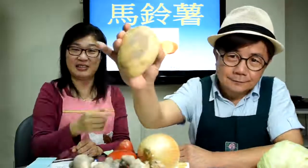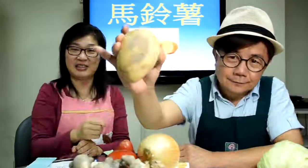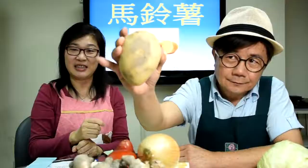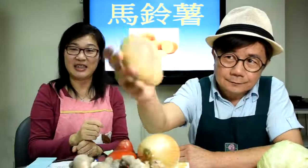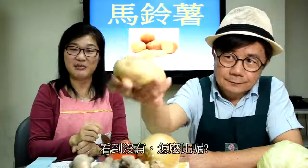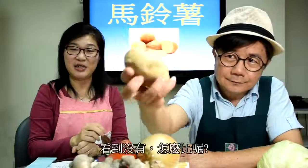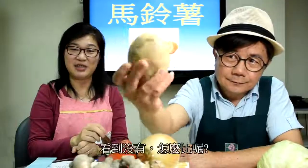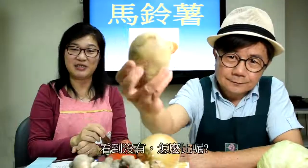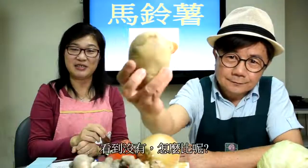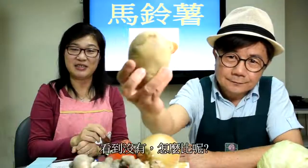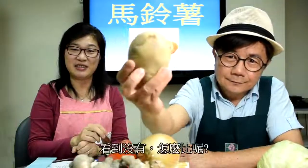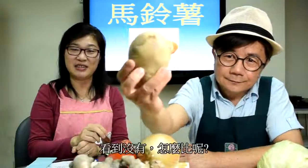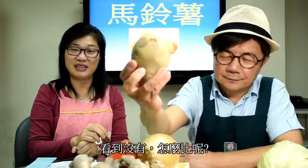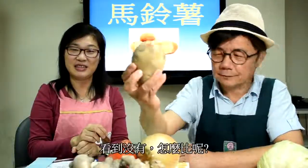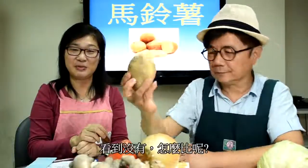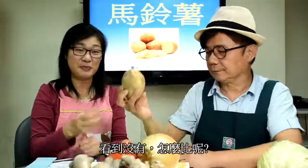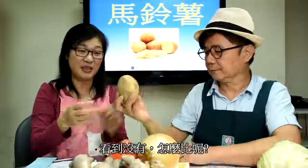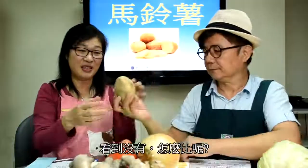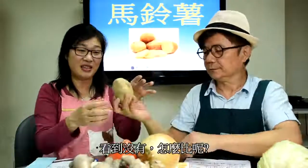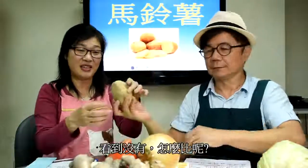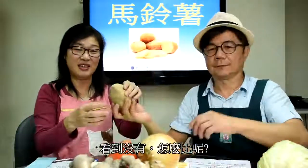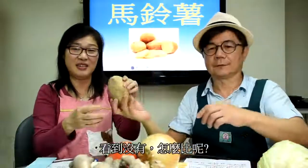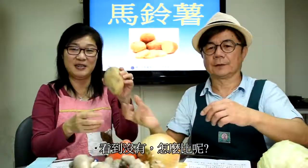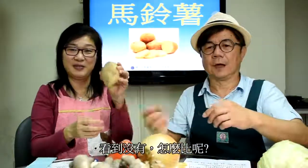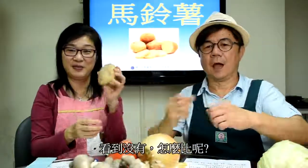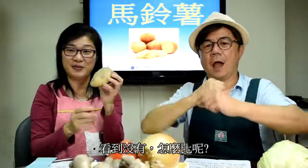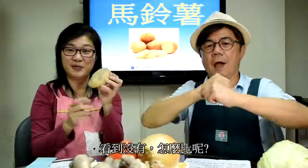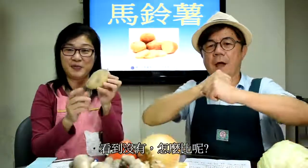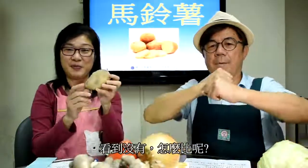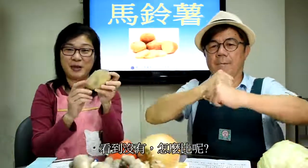看到没有？怎么比呢？马